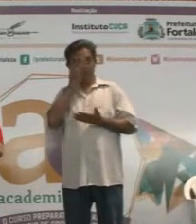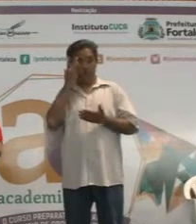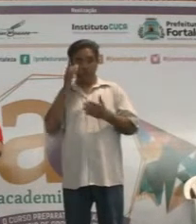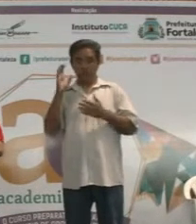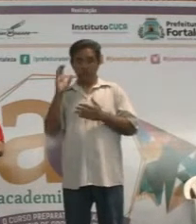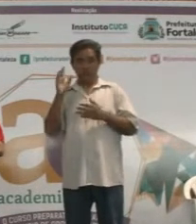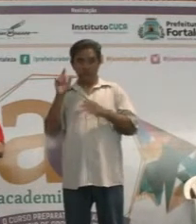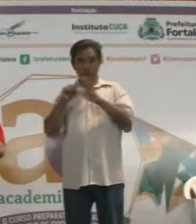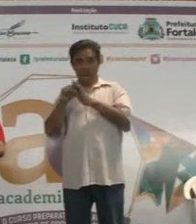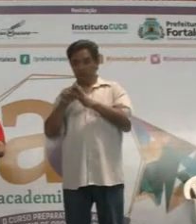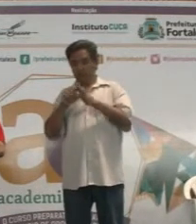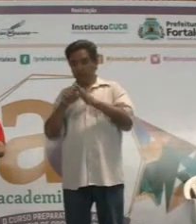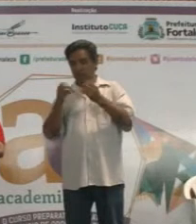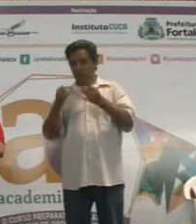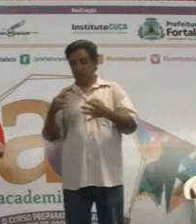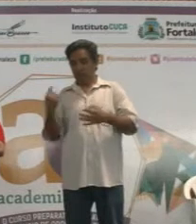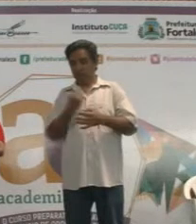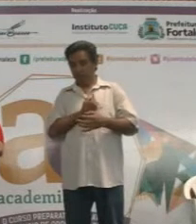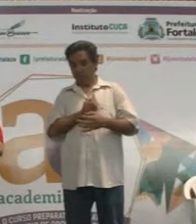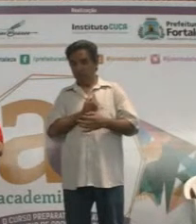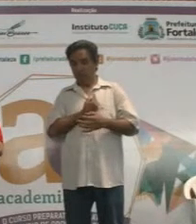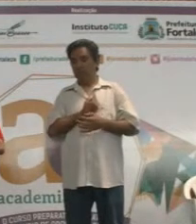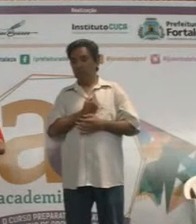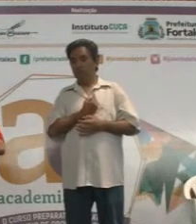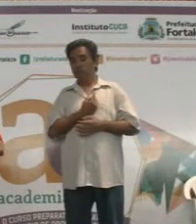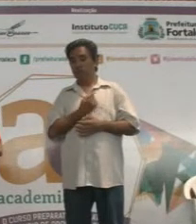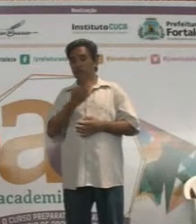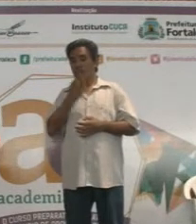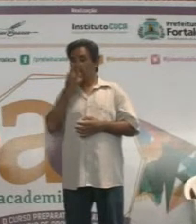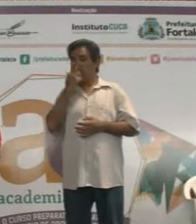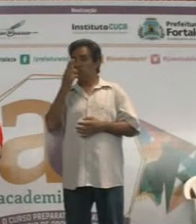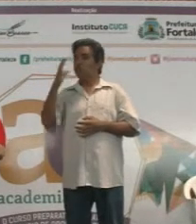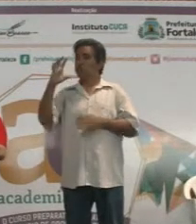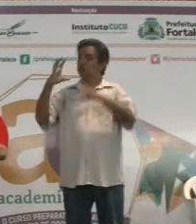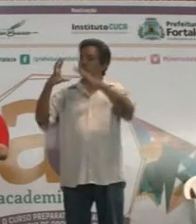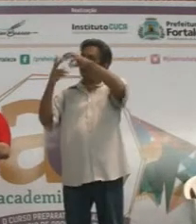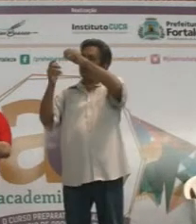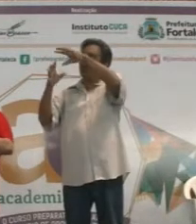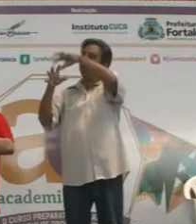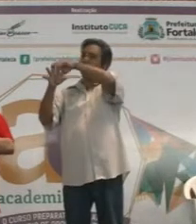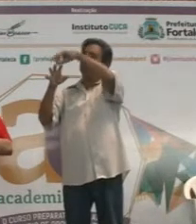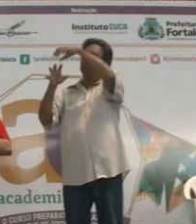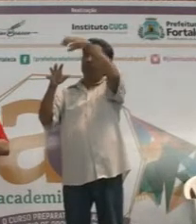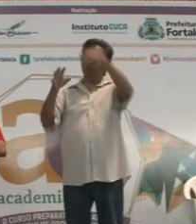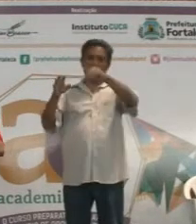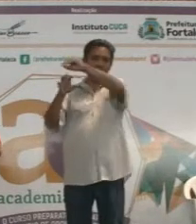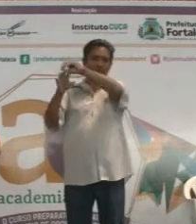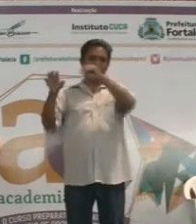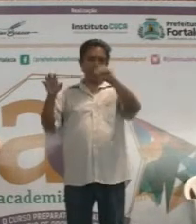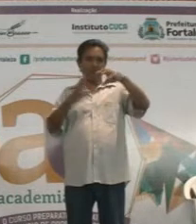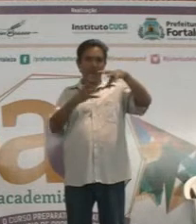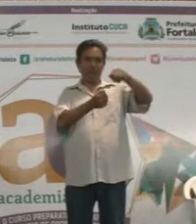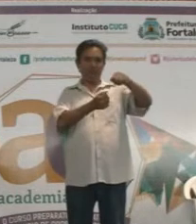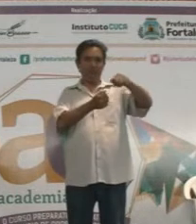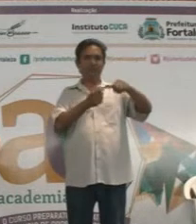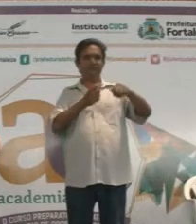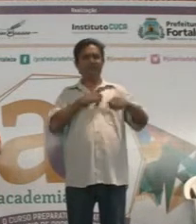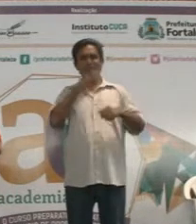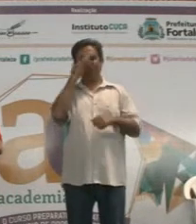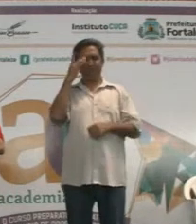que dizem que nós somos descendentes de marcianos. Por exemplo, tem o Dr. Tudor